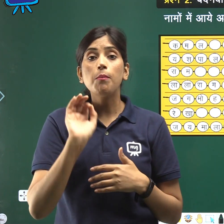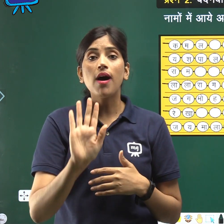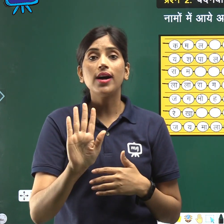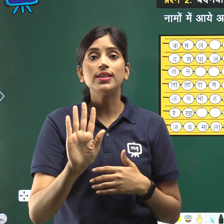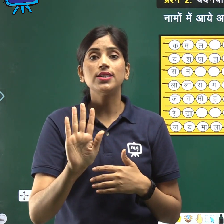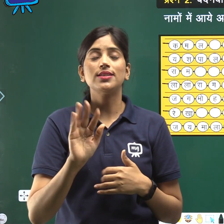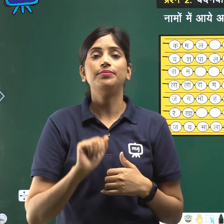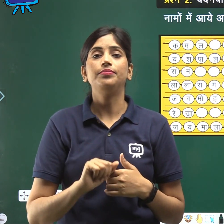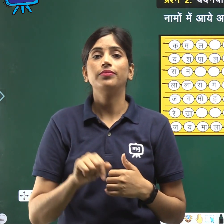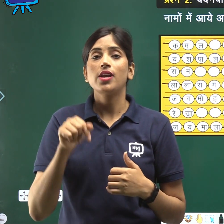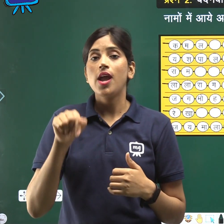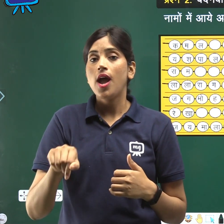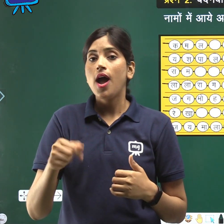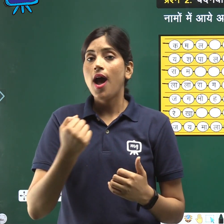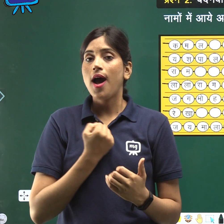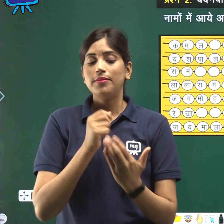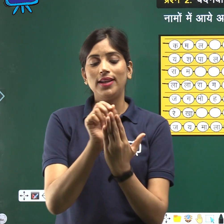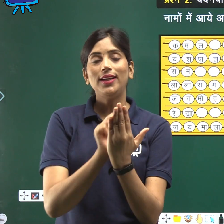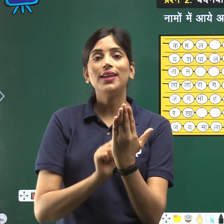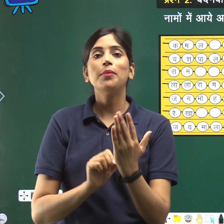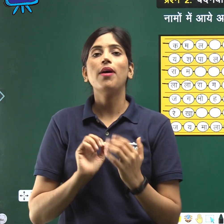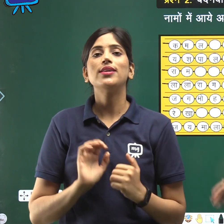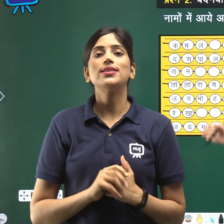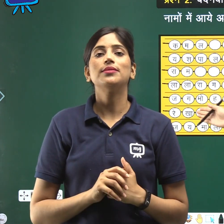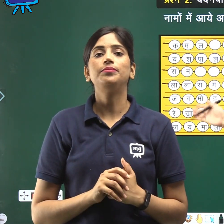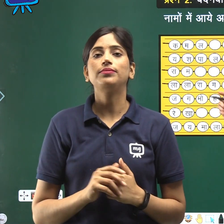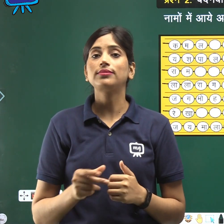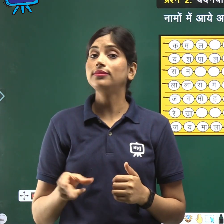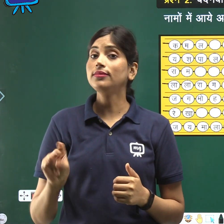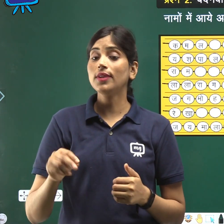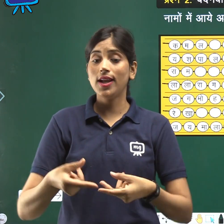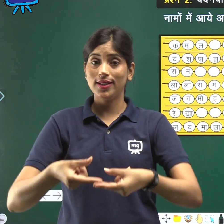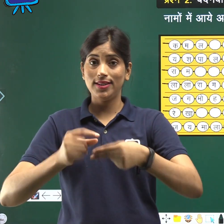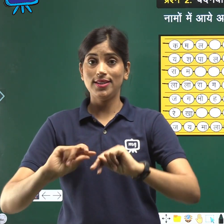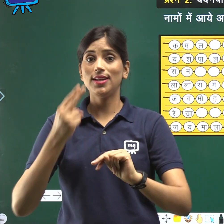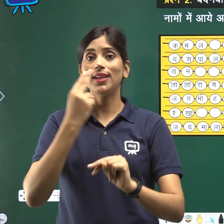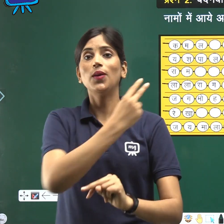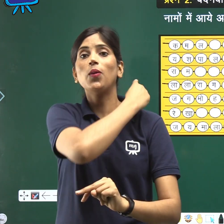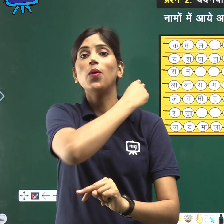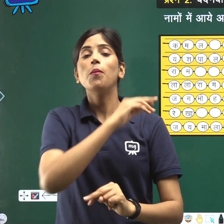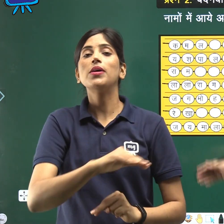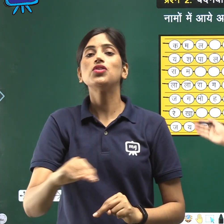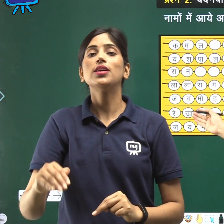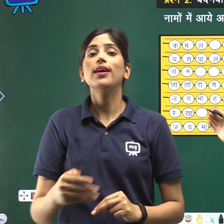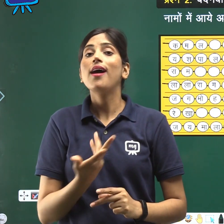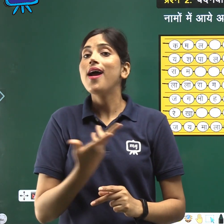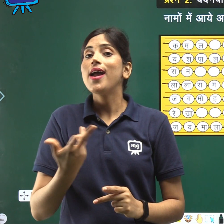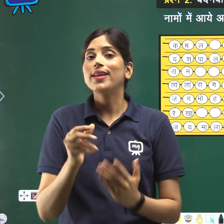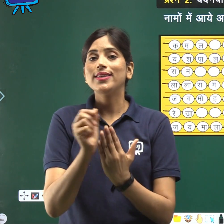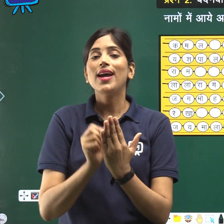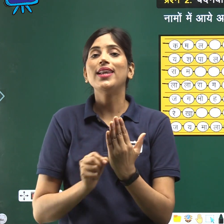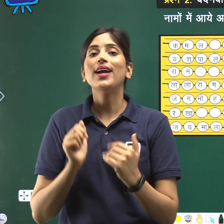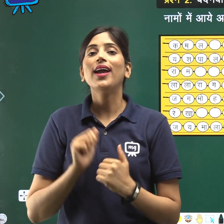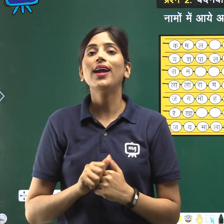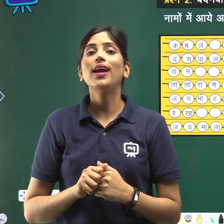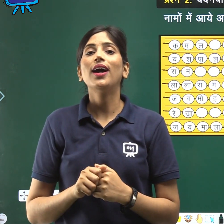5। हमने लिखे 5। फिर नीचे देखो बच्चों, क्या लिखा